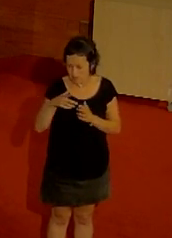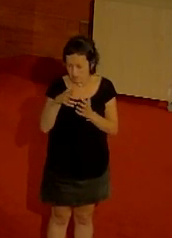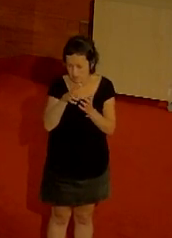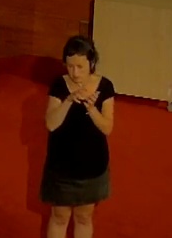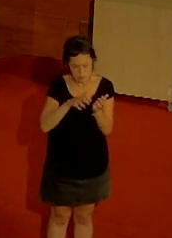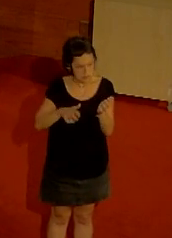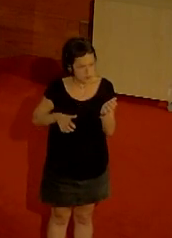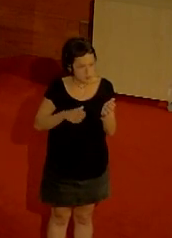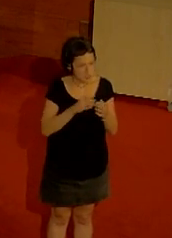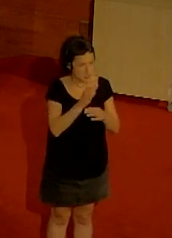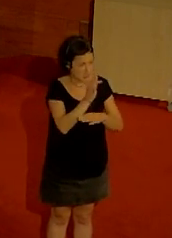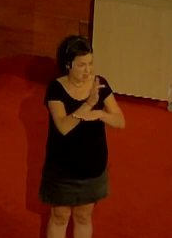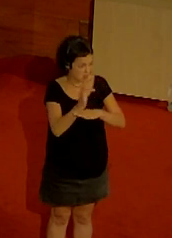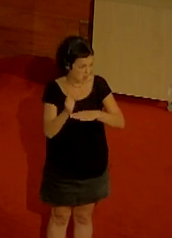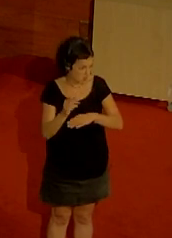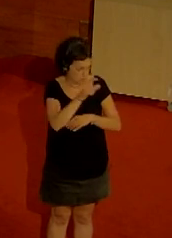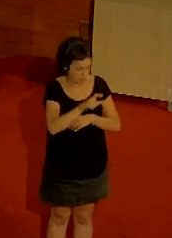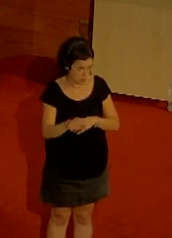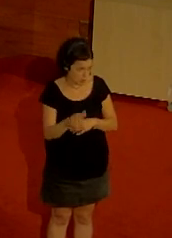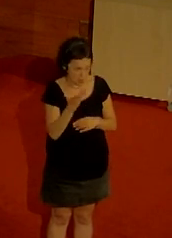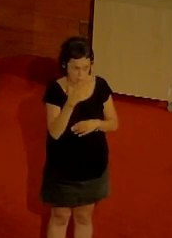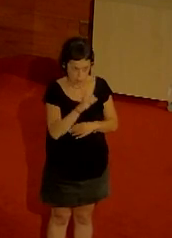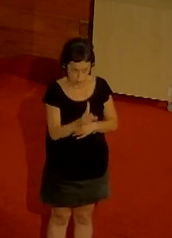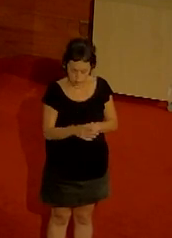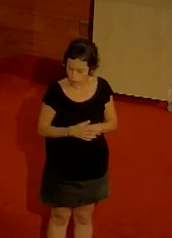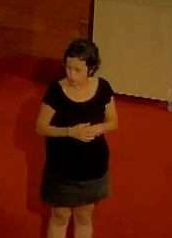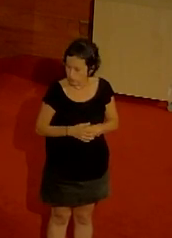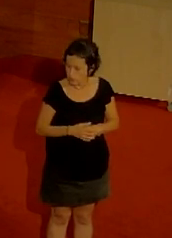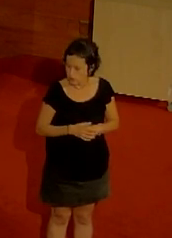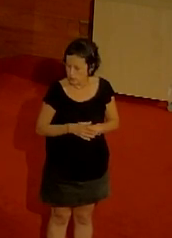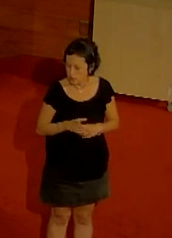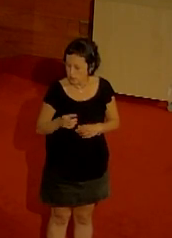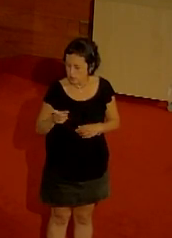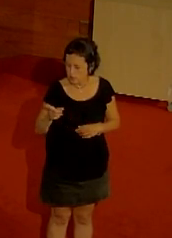de los desconocidos, que era un cementerio en el cual Shamseddin, que era un voluntario